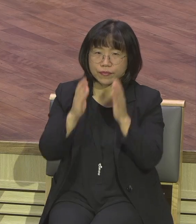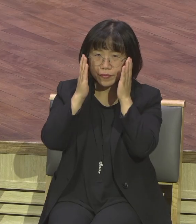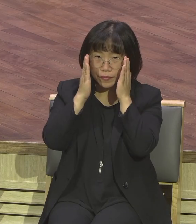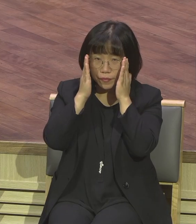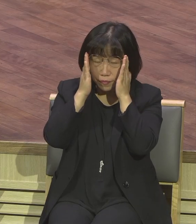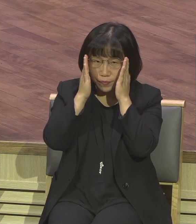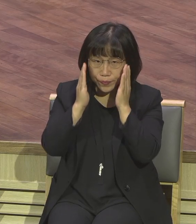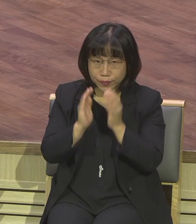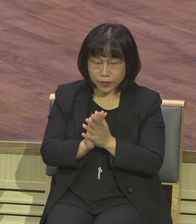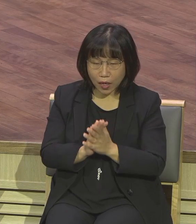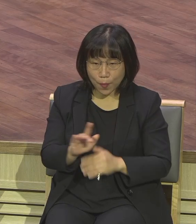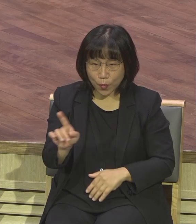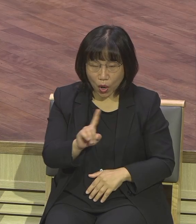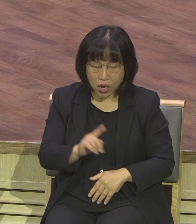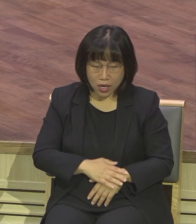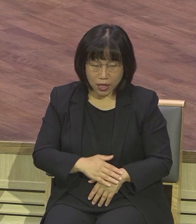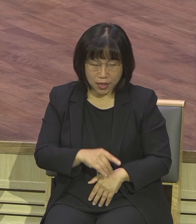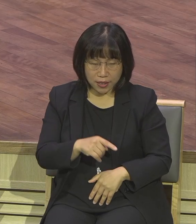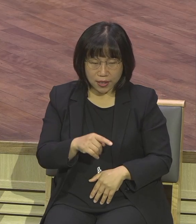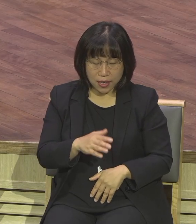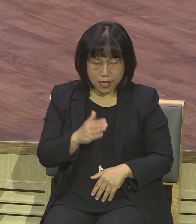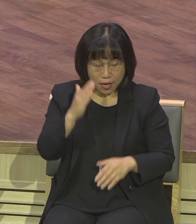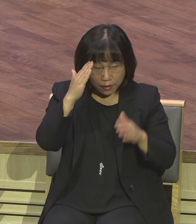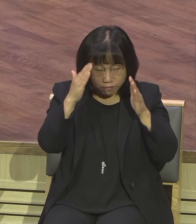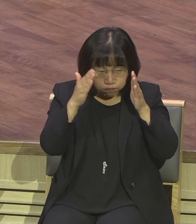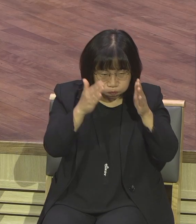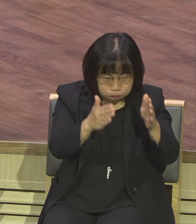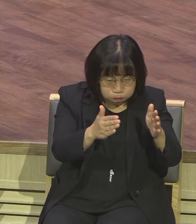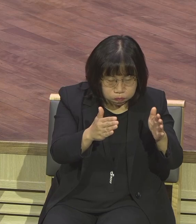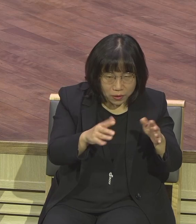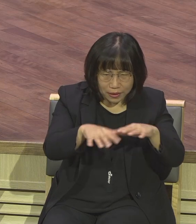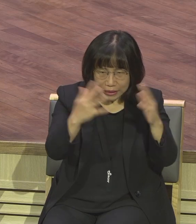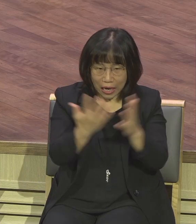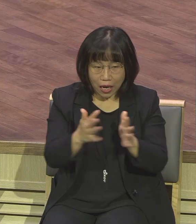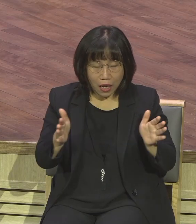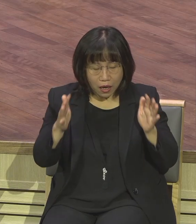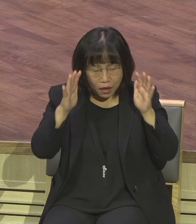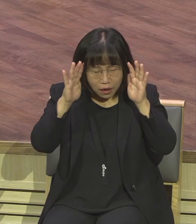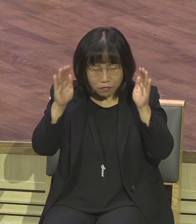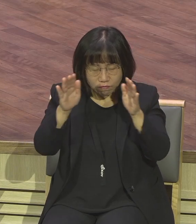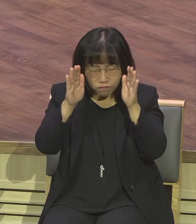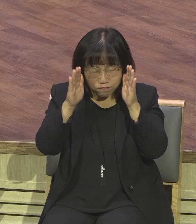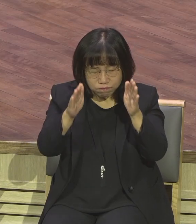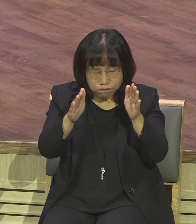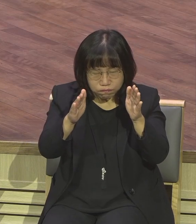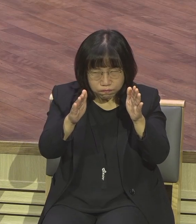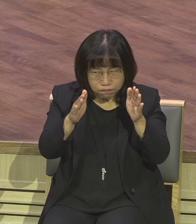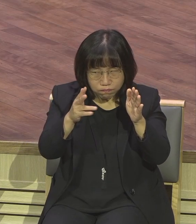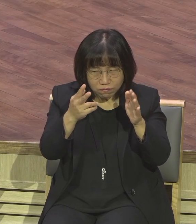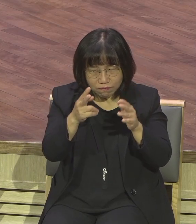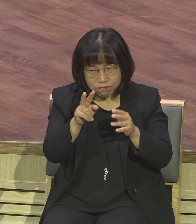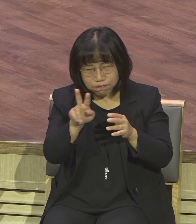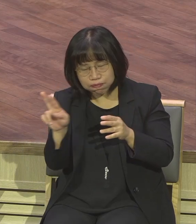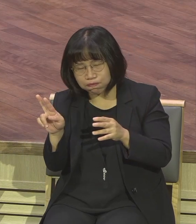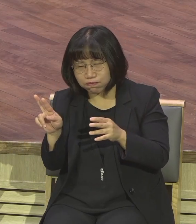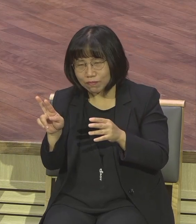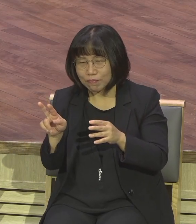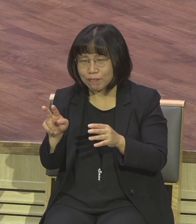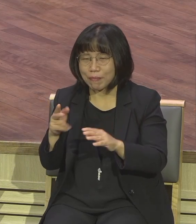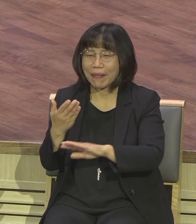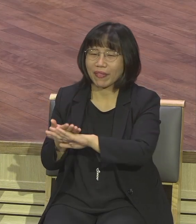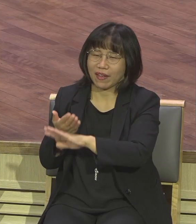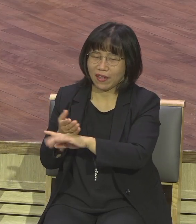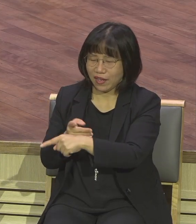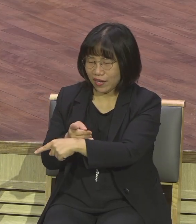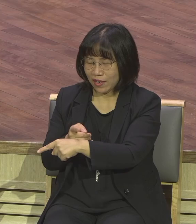다시 반대쪽을 바라고, 반대. 남들이 이렇게 이 안면만 보잖아요. 이 사람들은, 이 유대인들은 반대를